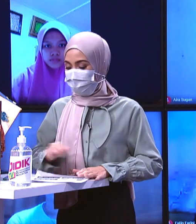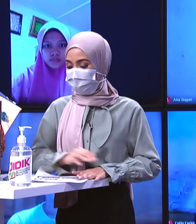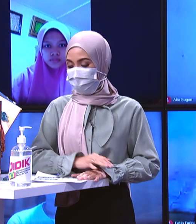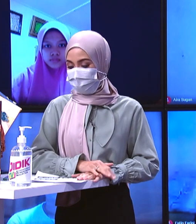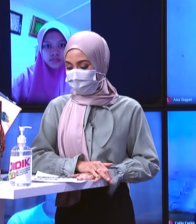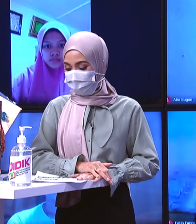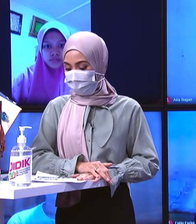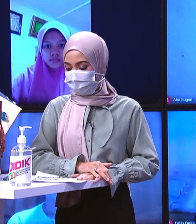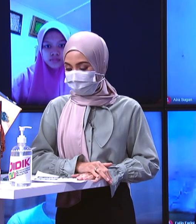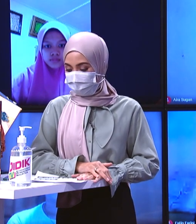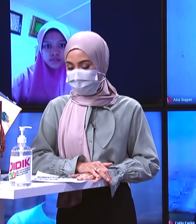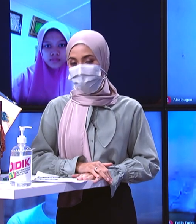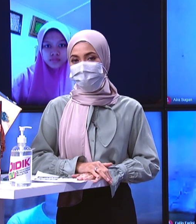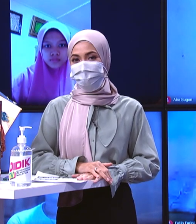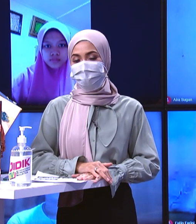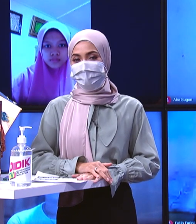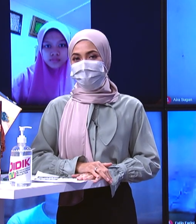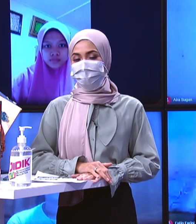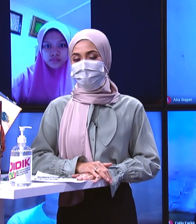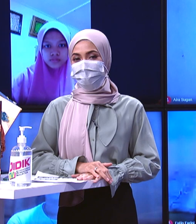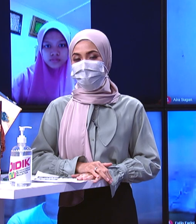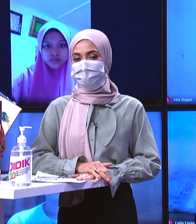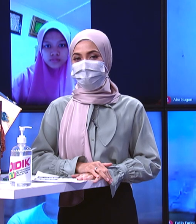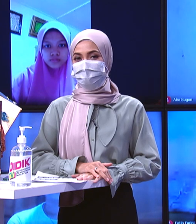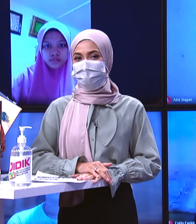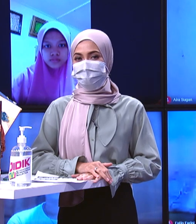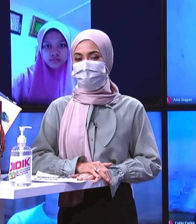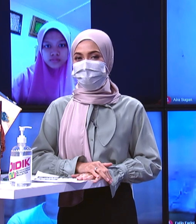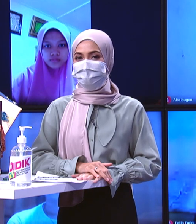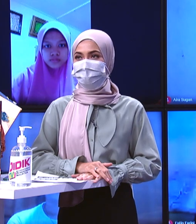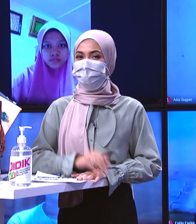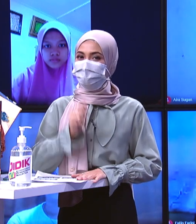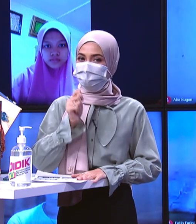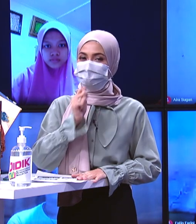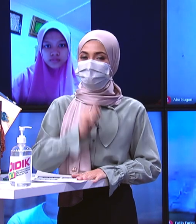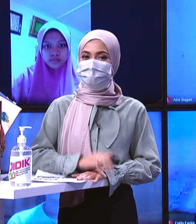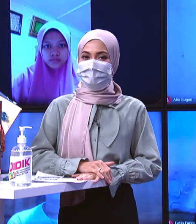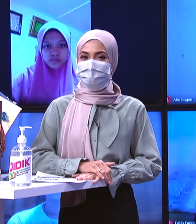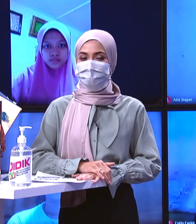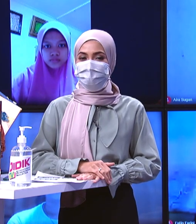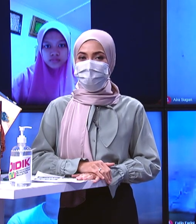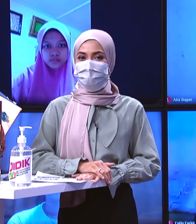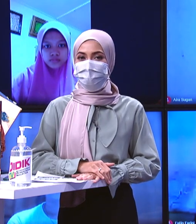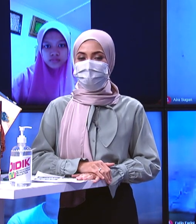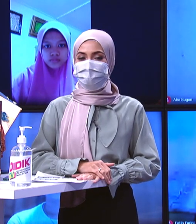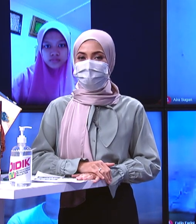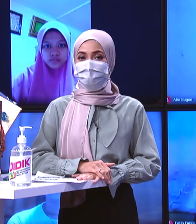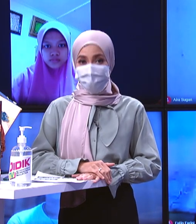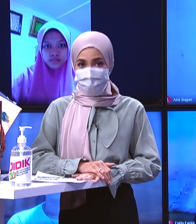sekolah menengah persekutuan Pulau Pinang dan SMK Sultan Abdul Somad Petaling Jaya terima kasih di atas video ucapan atlet sama